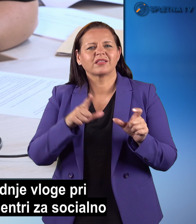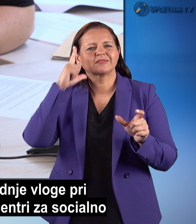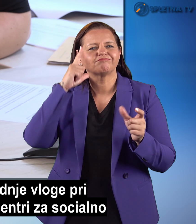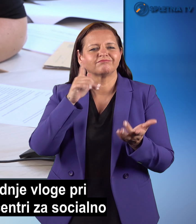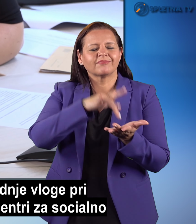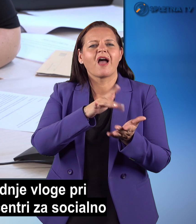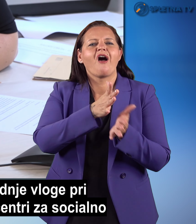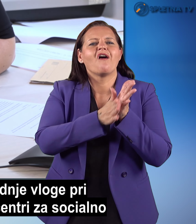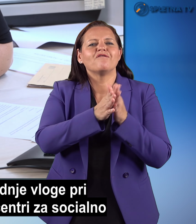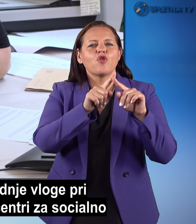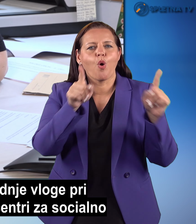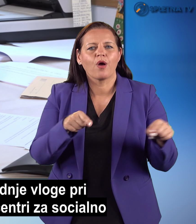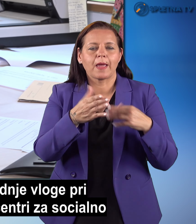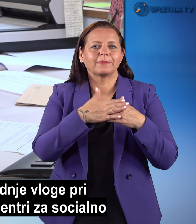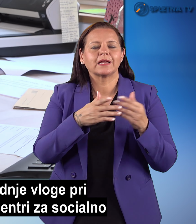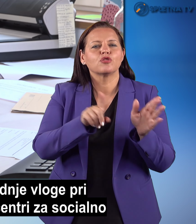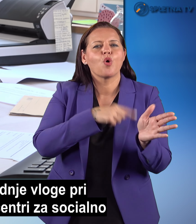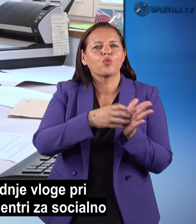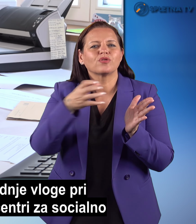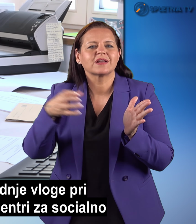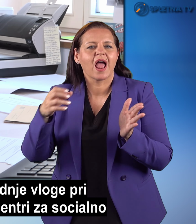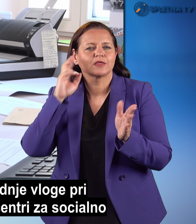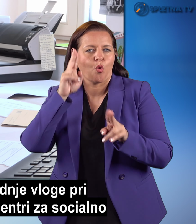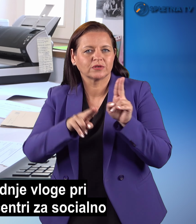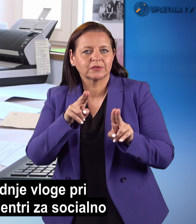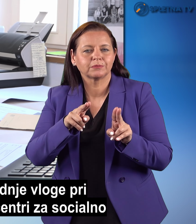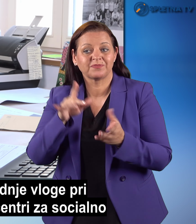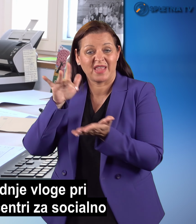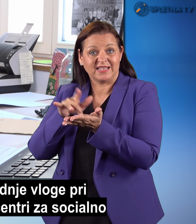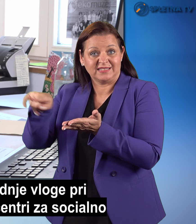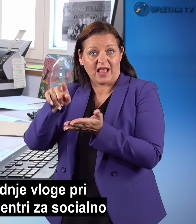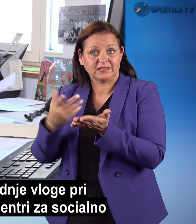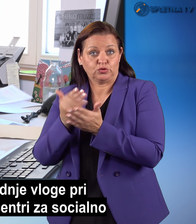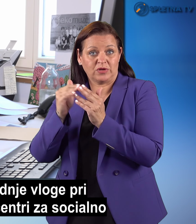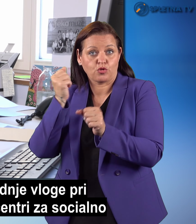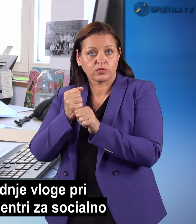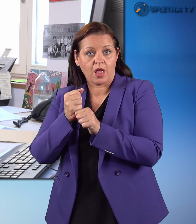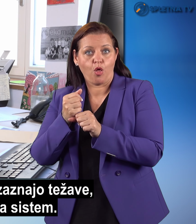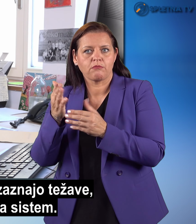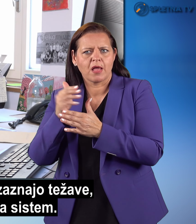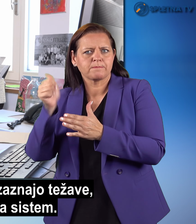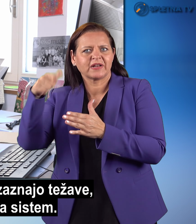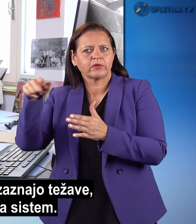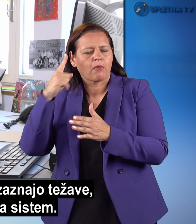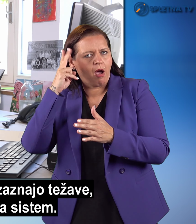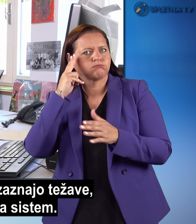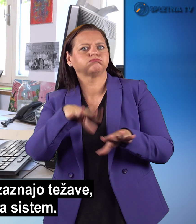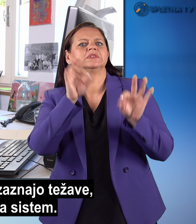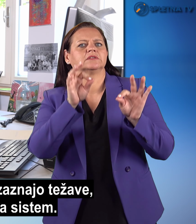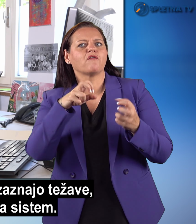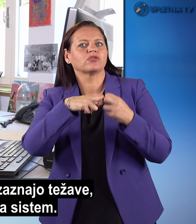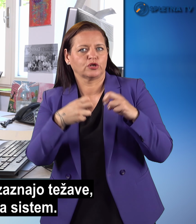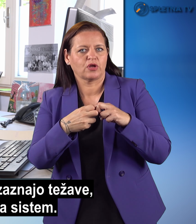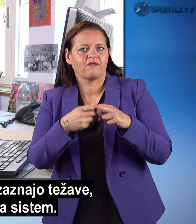Prav zaradi osrednje vloge pri dolgotrajni oskrbi centri za socialno delo med prvimi zaznajo težave, ki jih prinaša